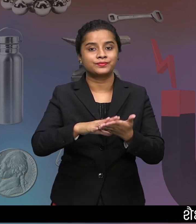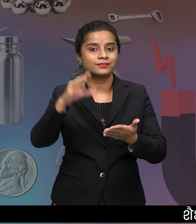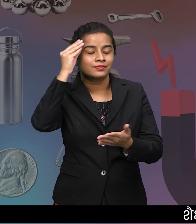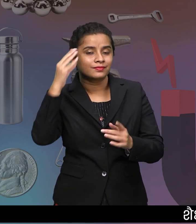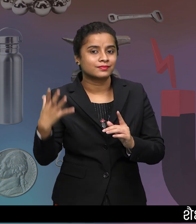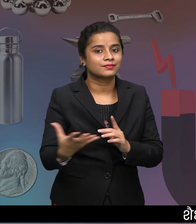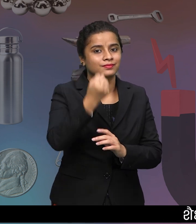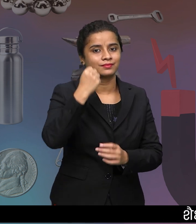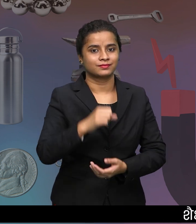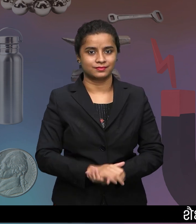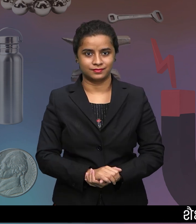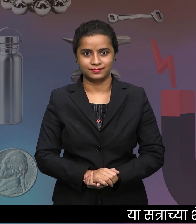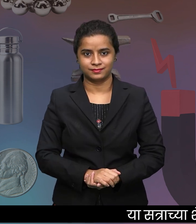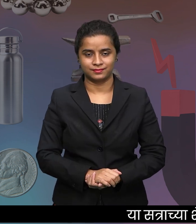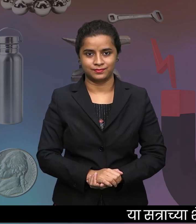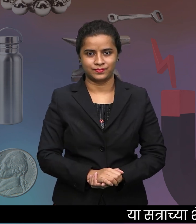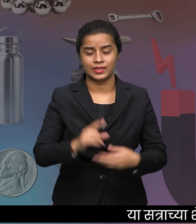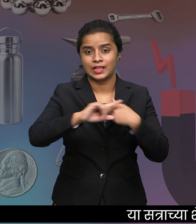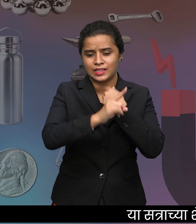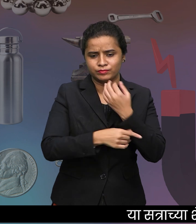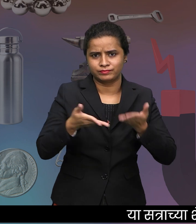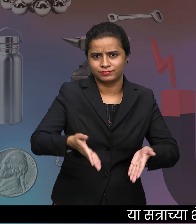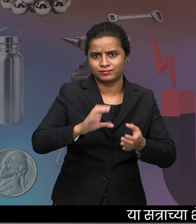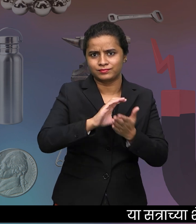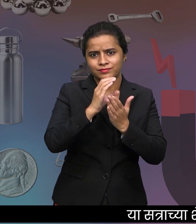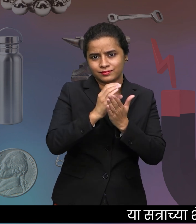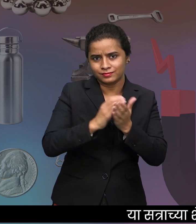निष्पत्ती. या सत्राच्या शेवटी तुम्हाला हे समजेल: